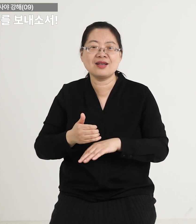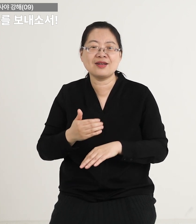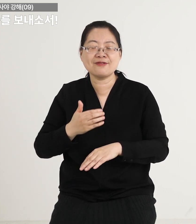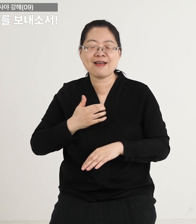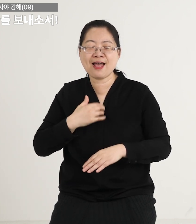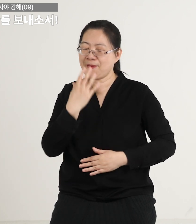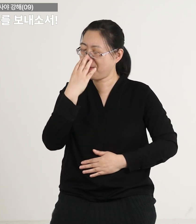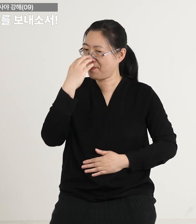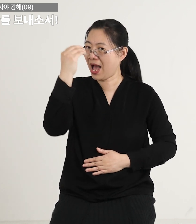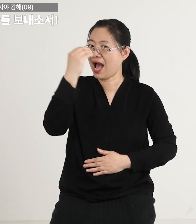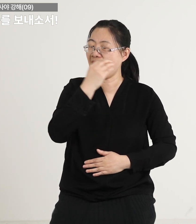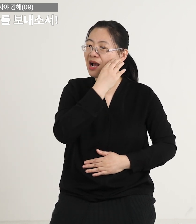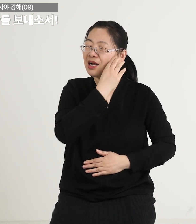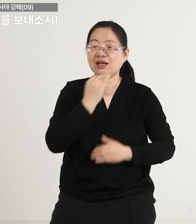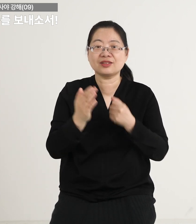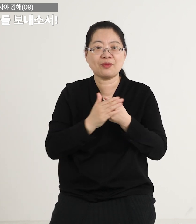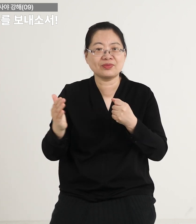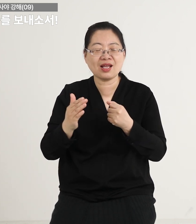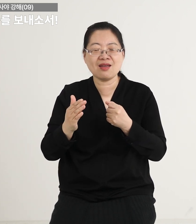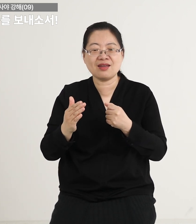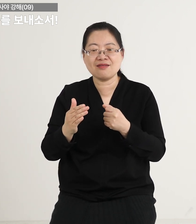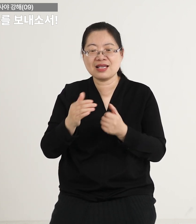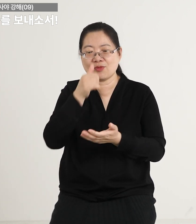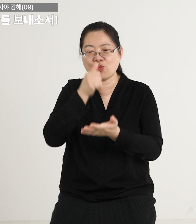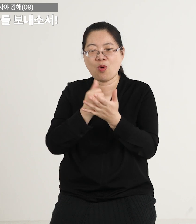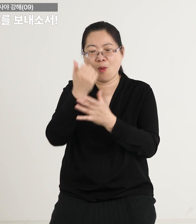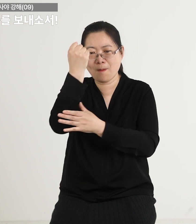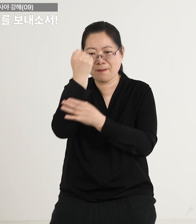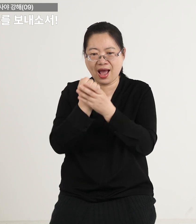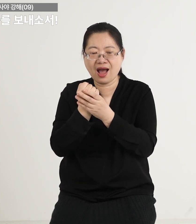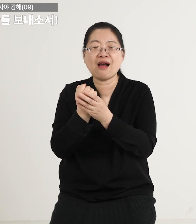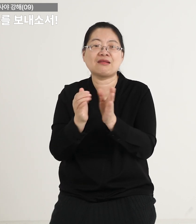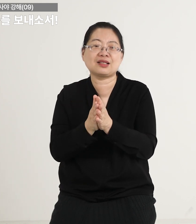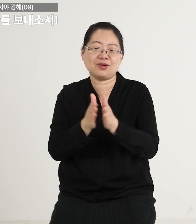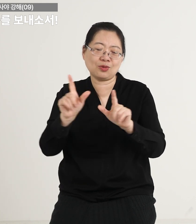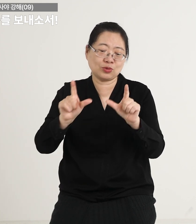들려서 이제 타락을 하기 시작한 거예요.